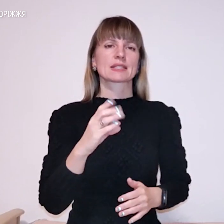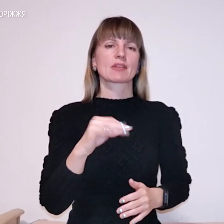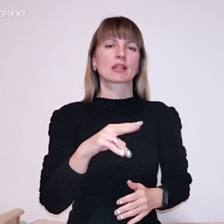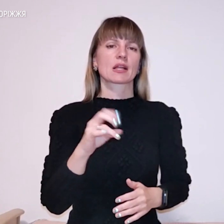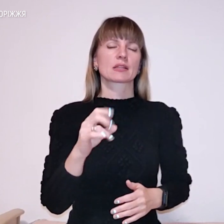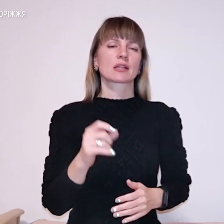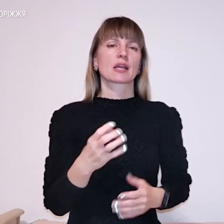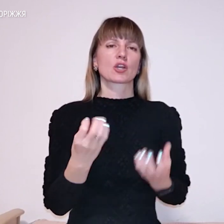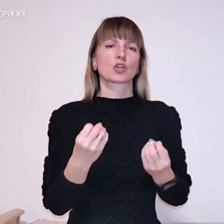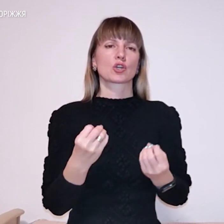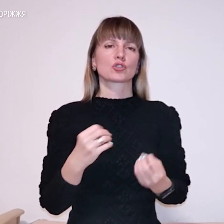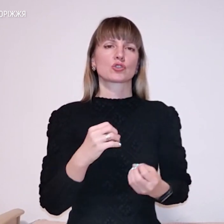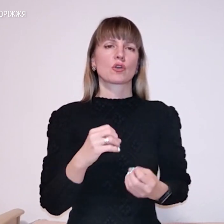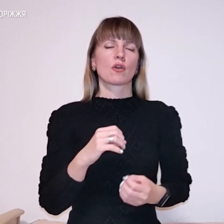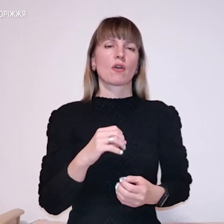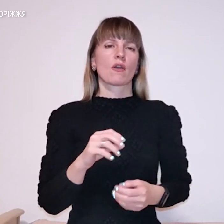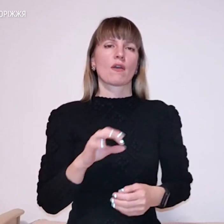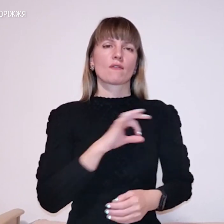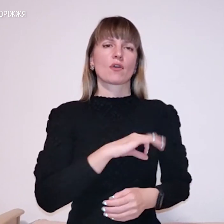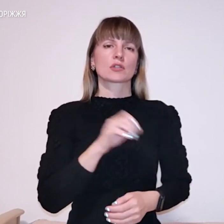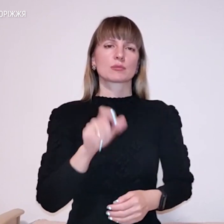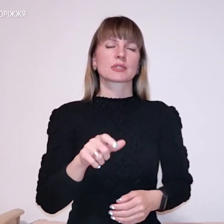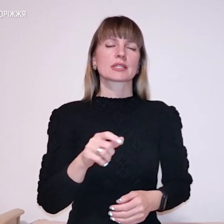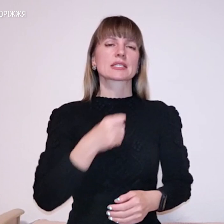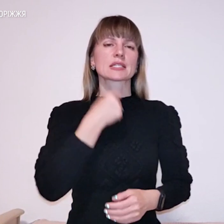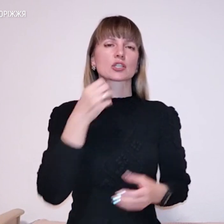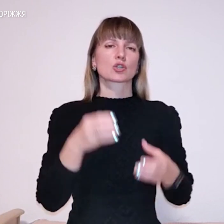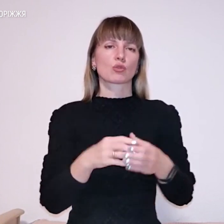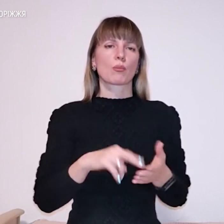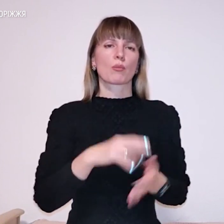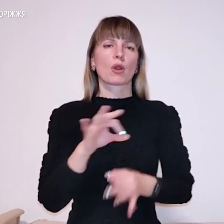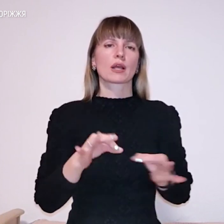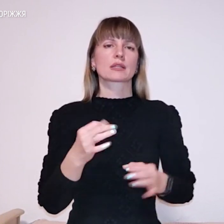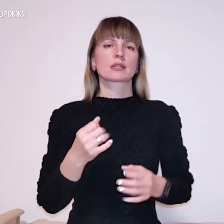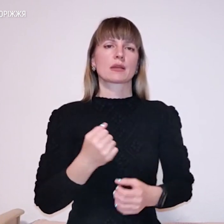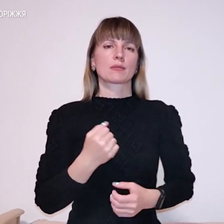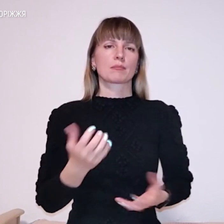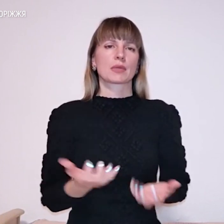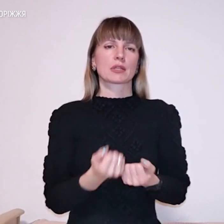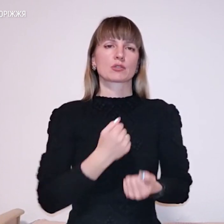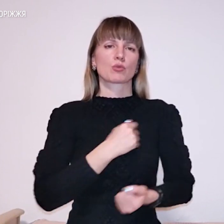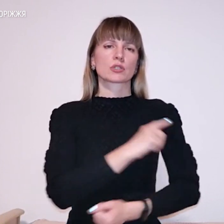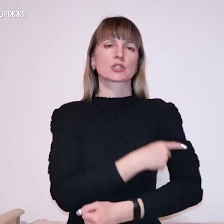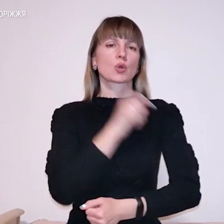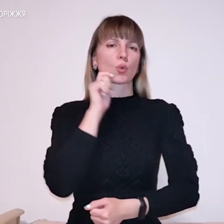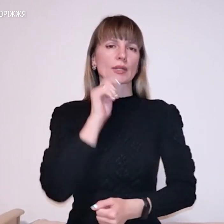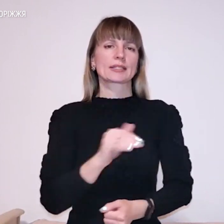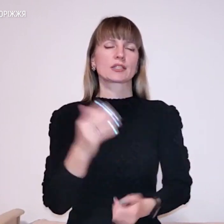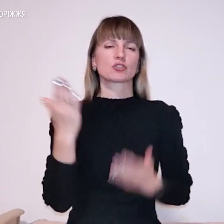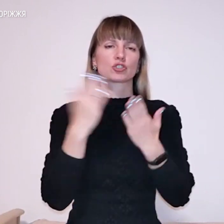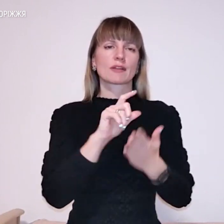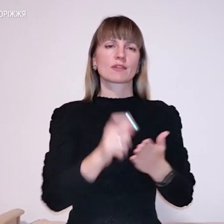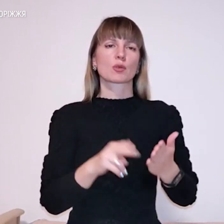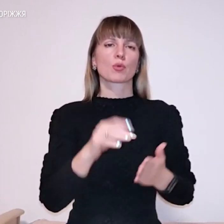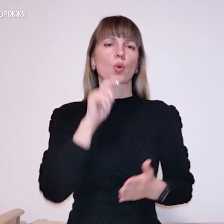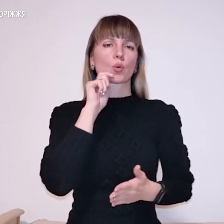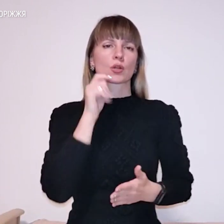цього, вихованці старших груп реалізували проєкт на підтримку Збройних сил України. Діти зачитували вірші про Україну сучасних авторів,